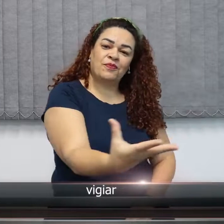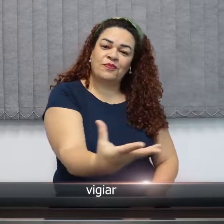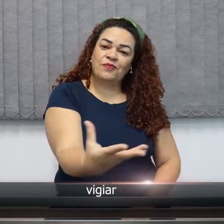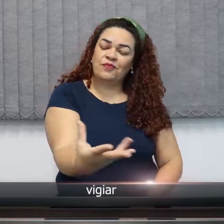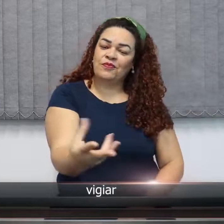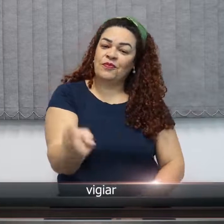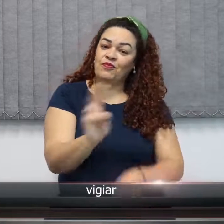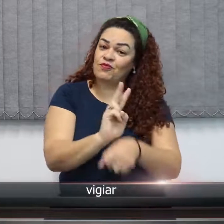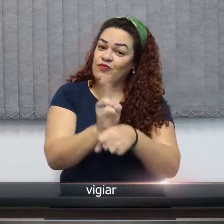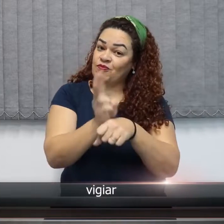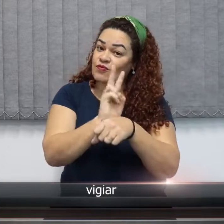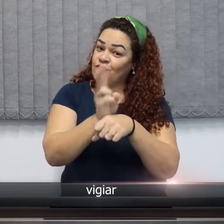vigiar,